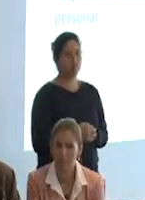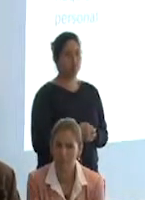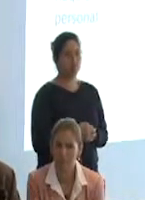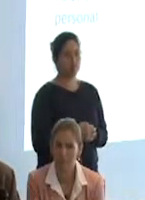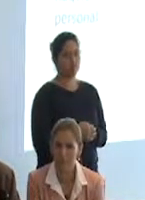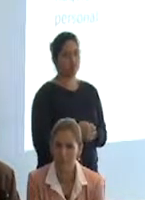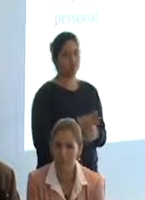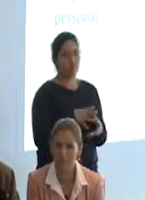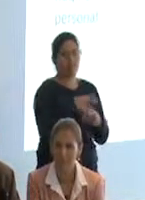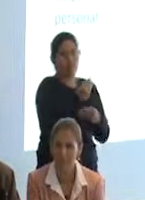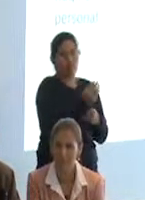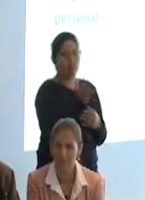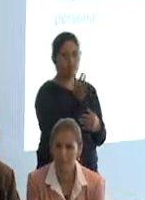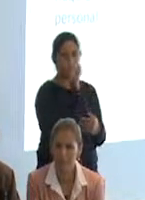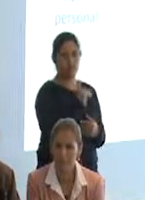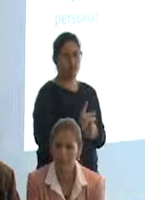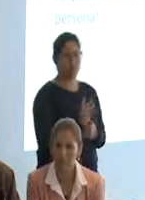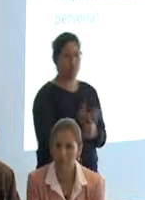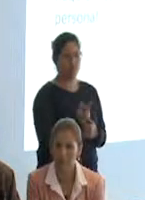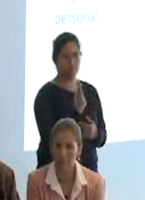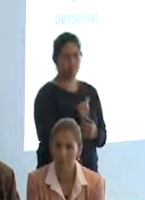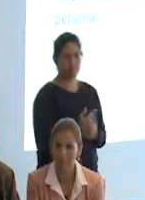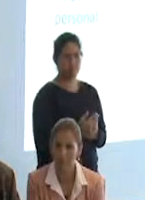Es una decisión externa.